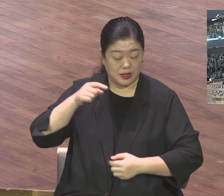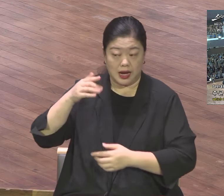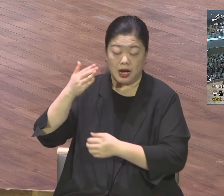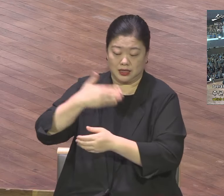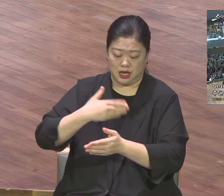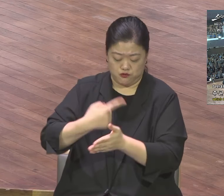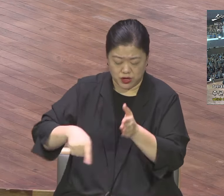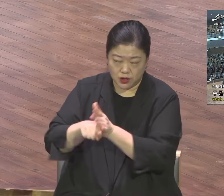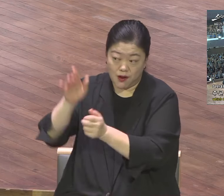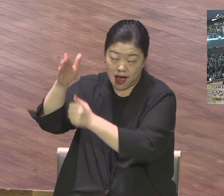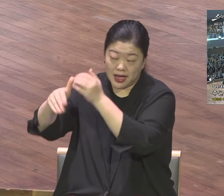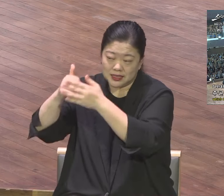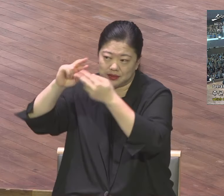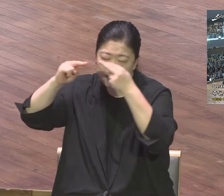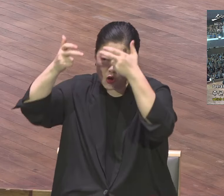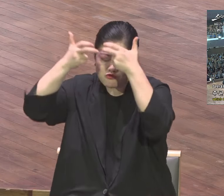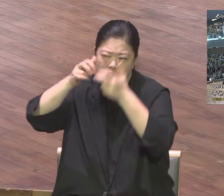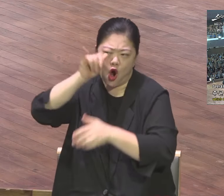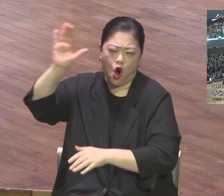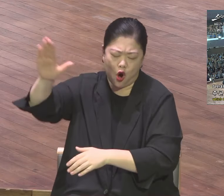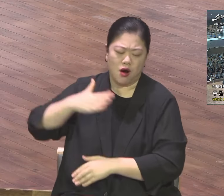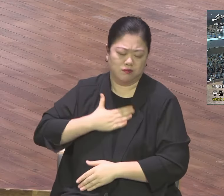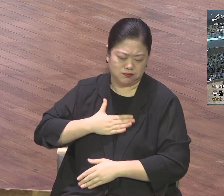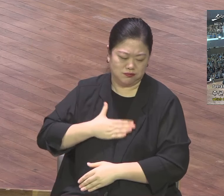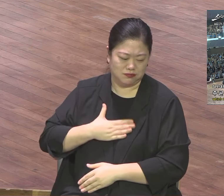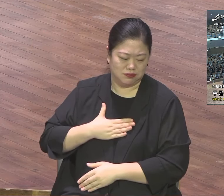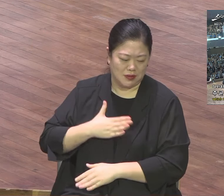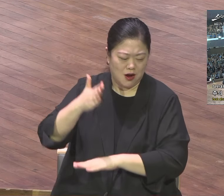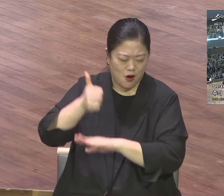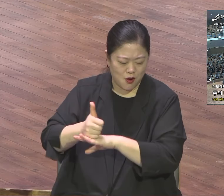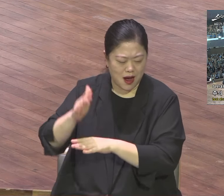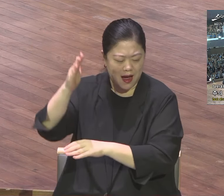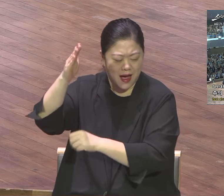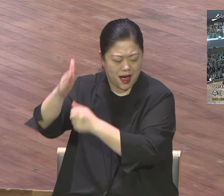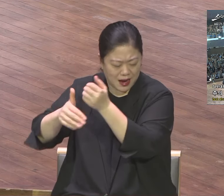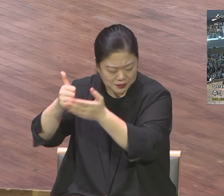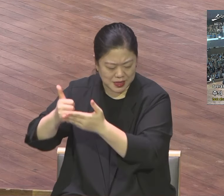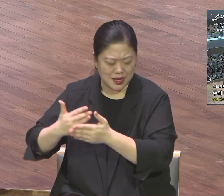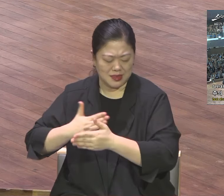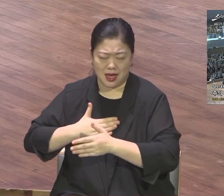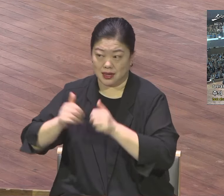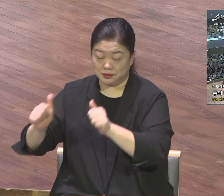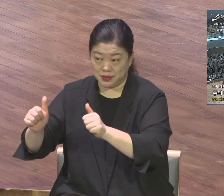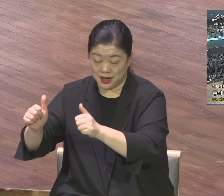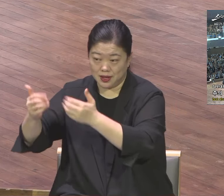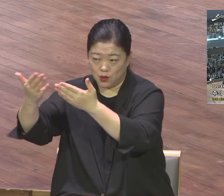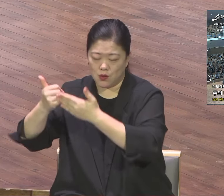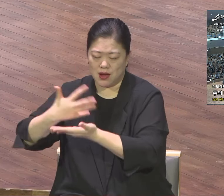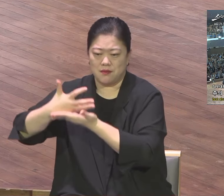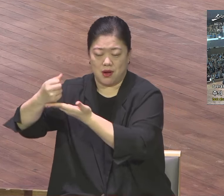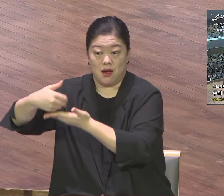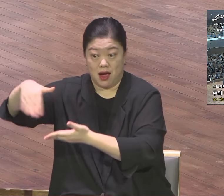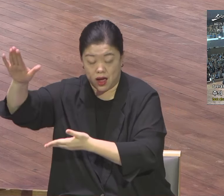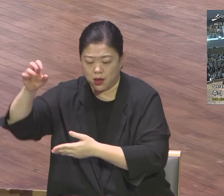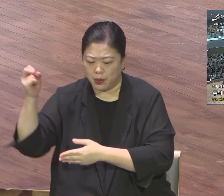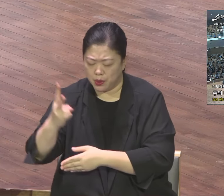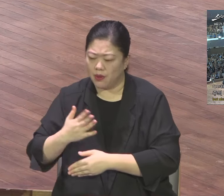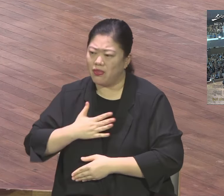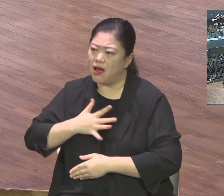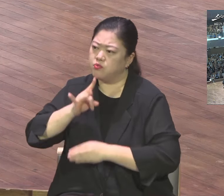곧 의로우신 재판장이 그날에 내게 주실 것이며 내게만 아니라 주의 나타나심을 삼아는 모든